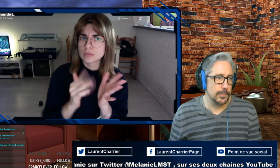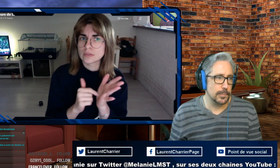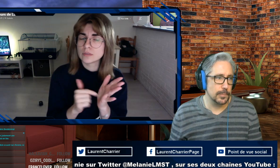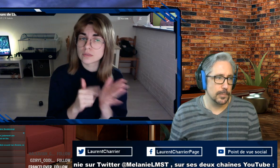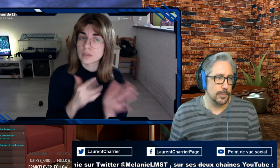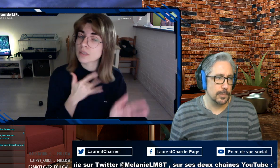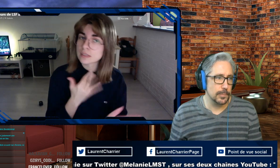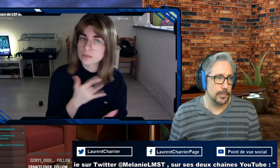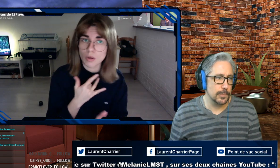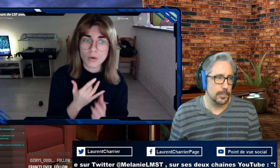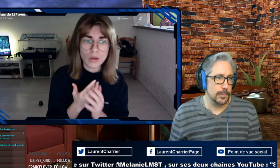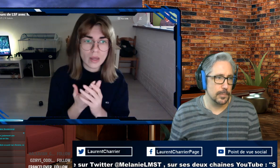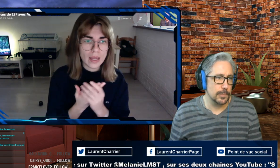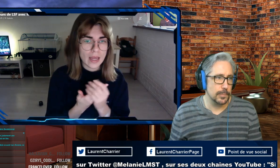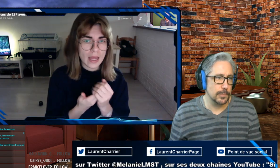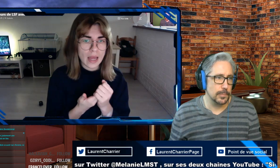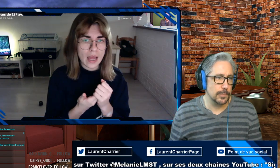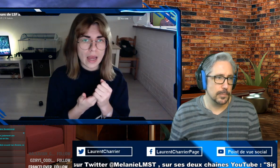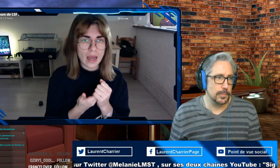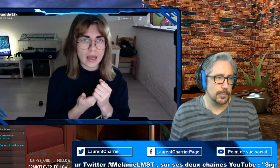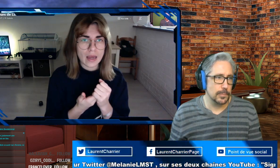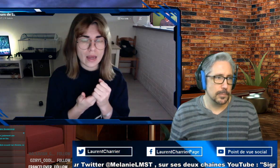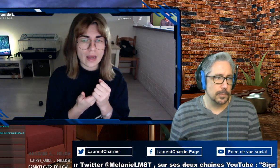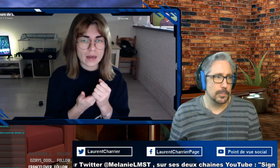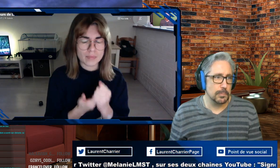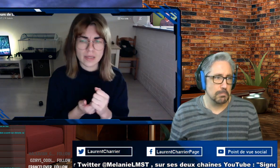apprendre la langue des signes. C'est intéressant.